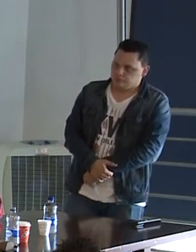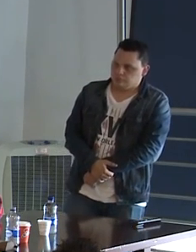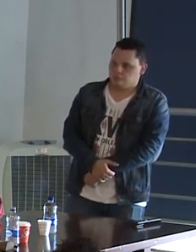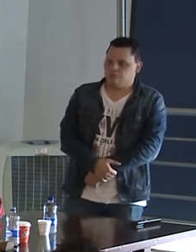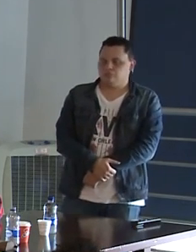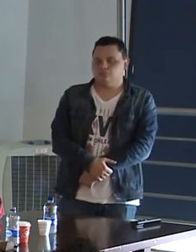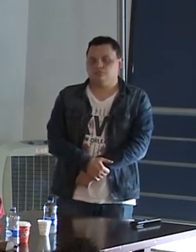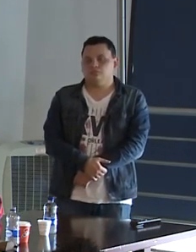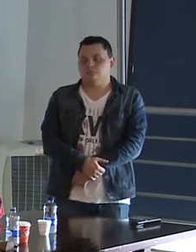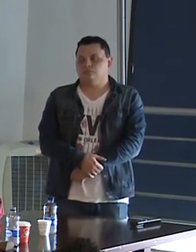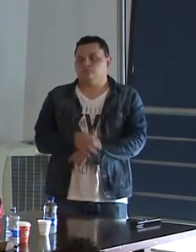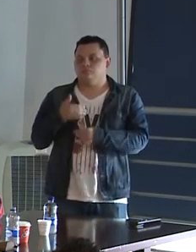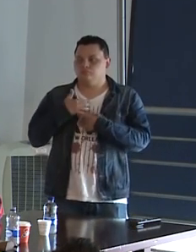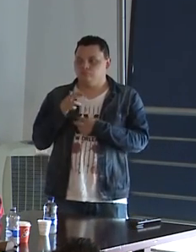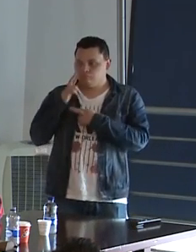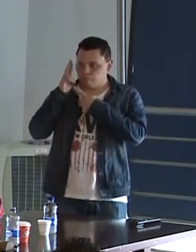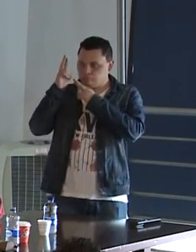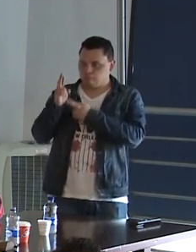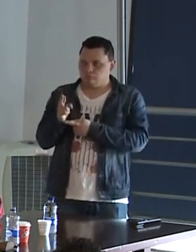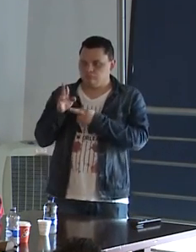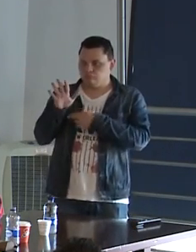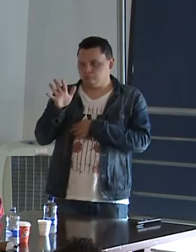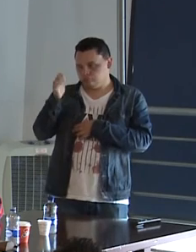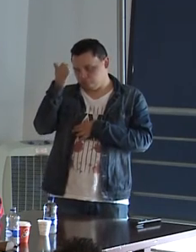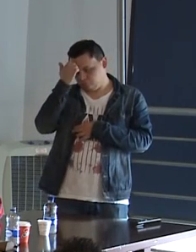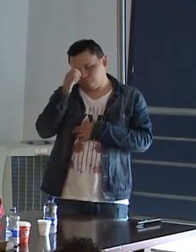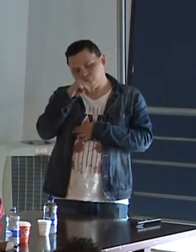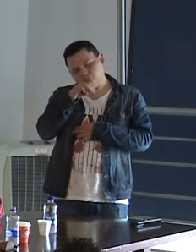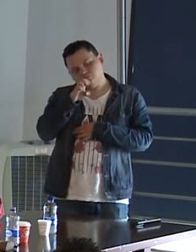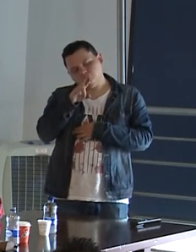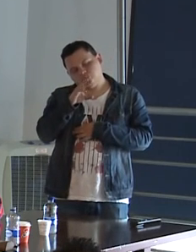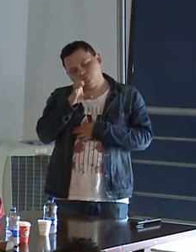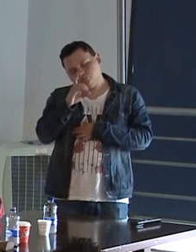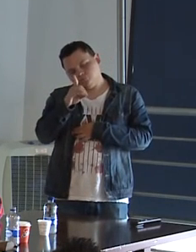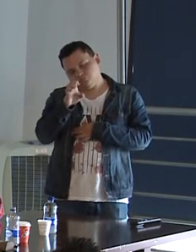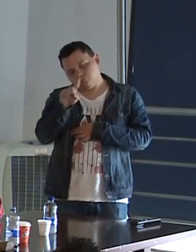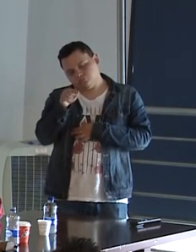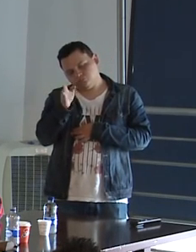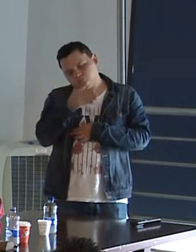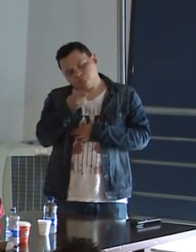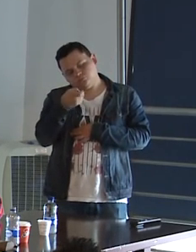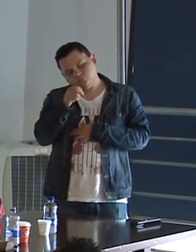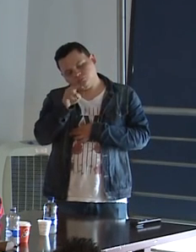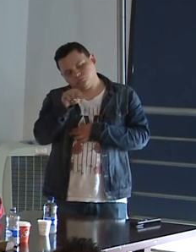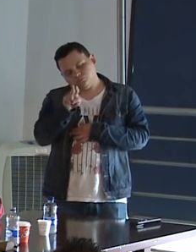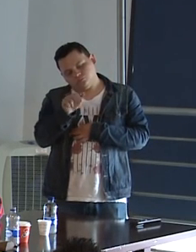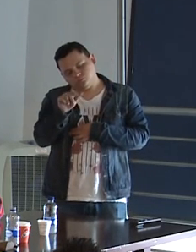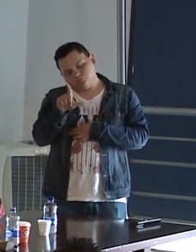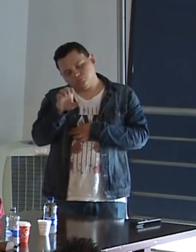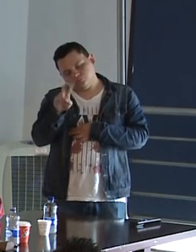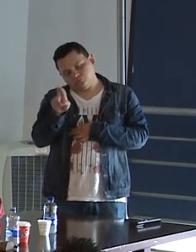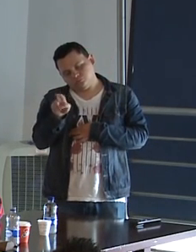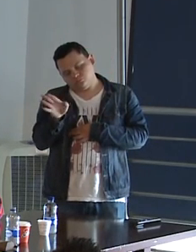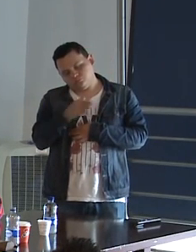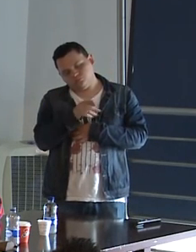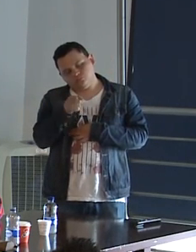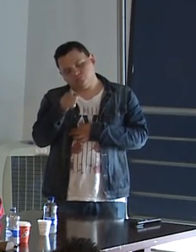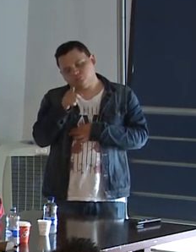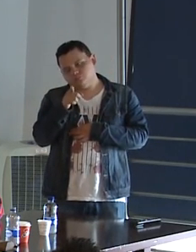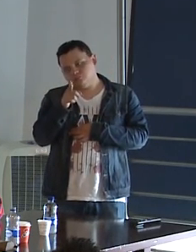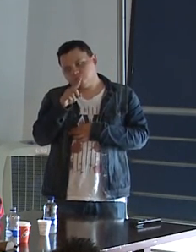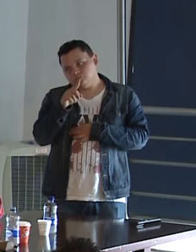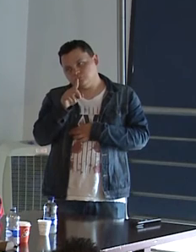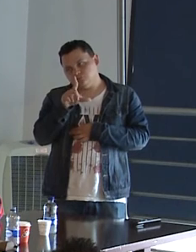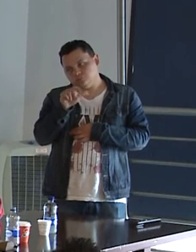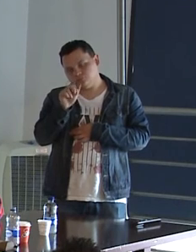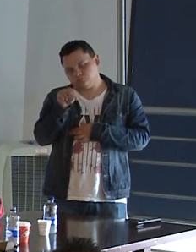Hago una mención especial de la profesora Mercedes González Lanza, quien el 13 de